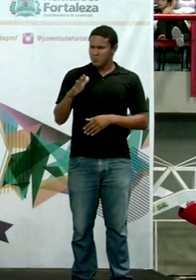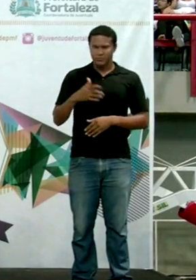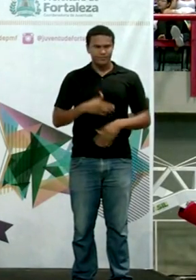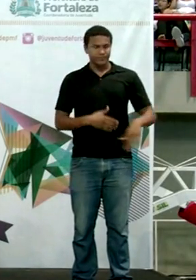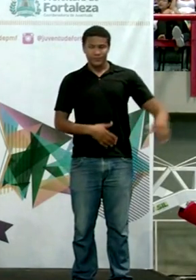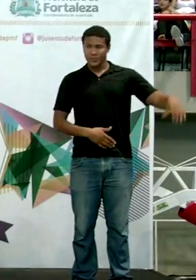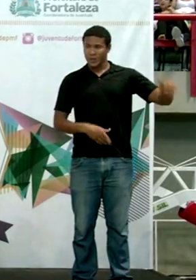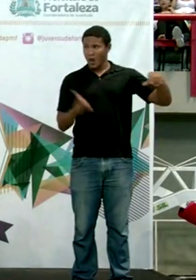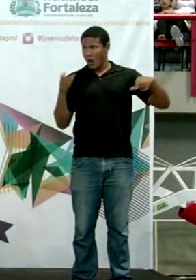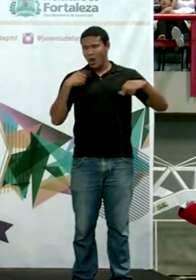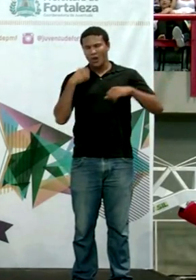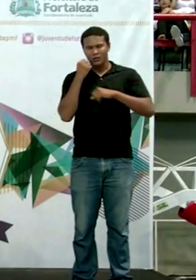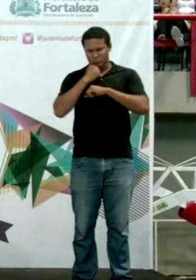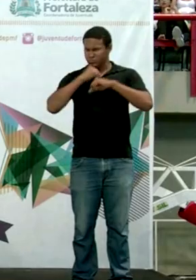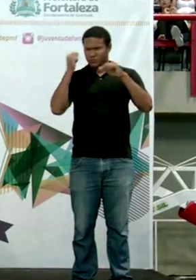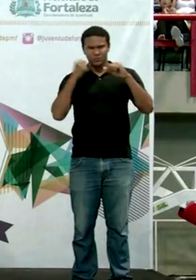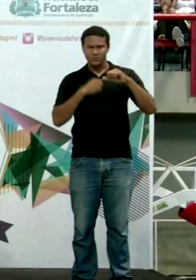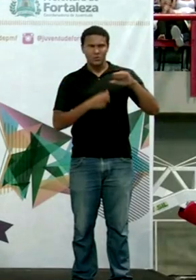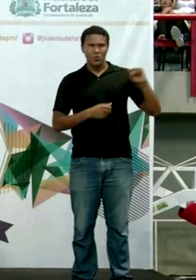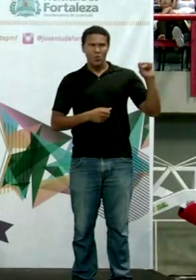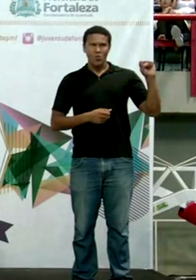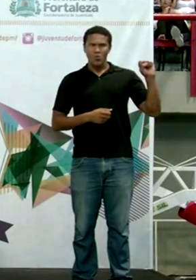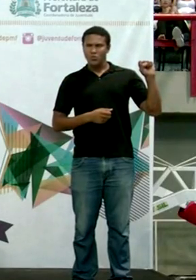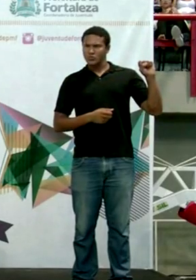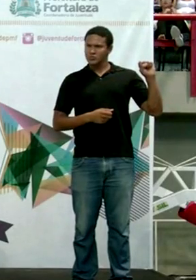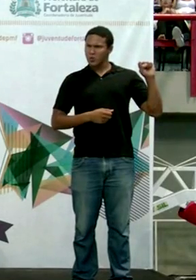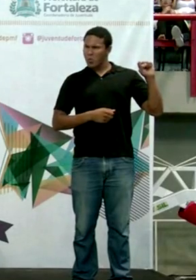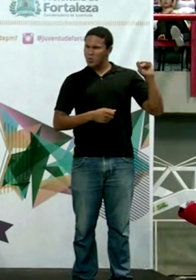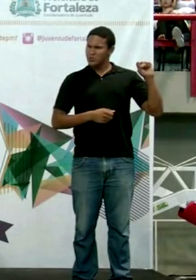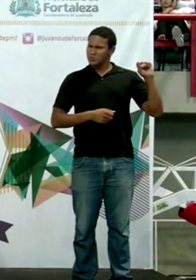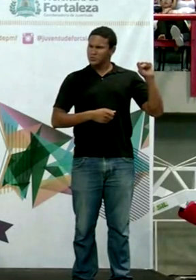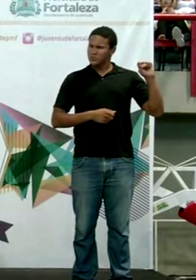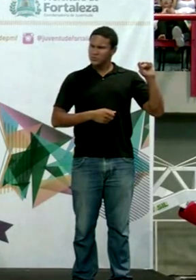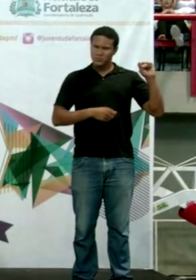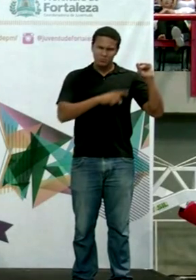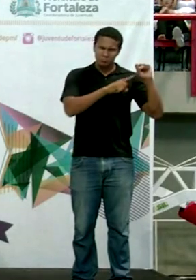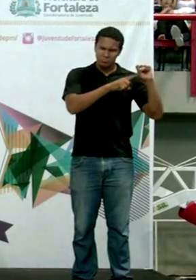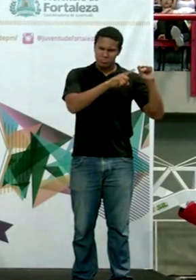para 9. E ficava de noite às 4 da tarde.